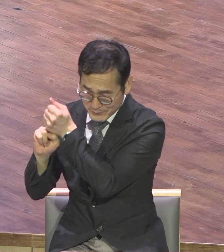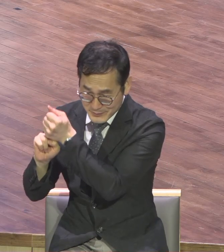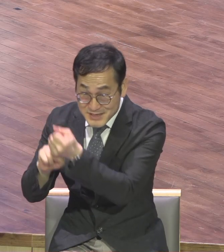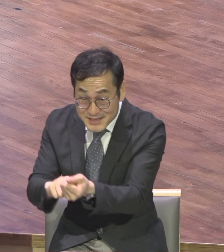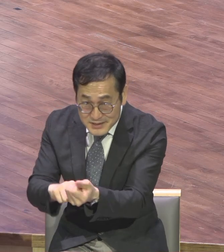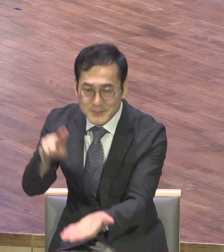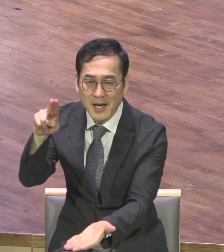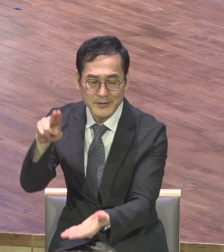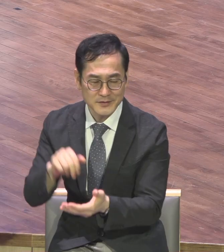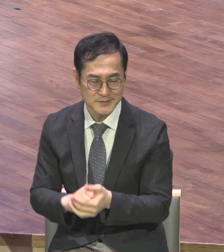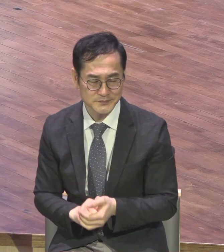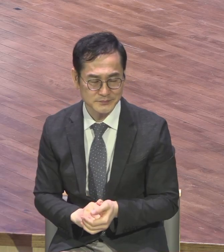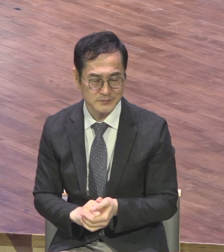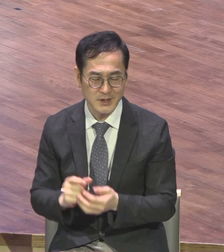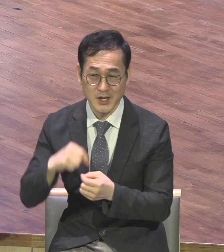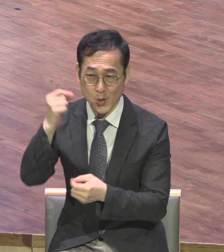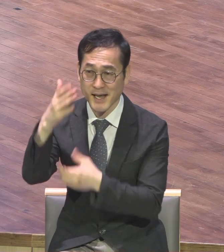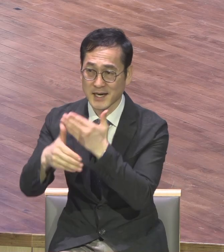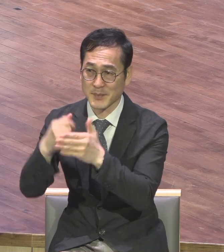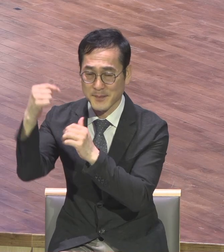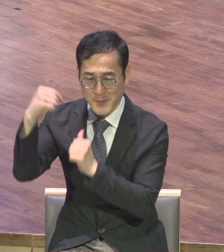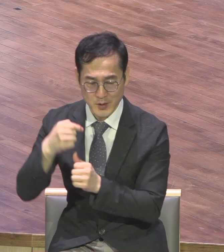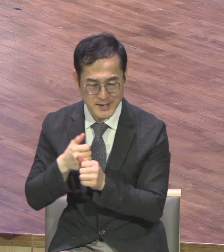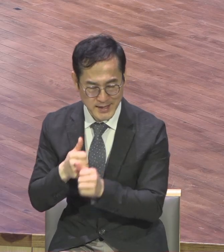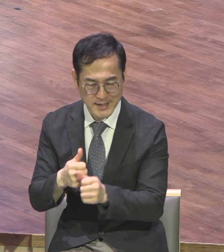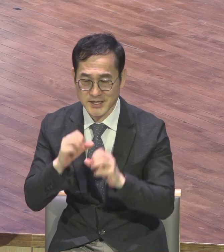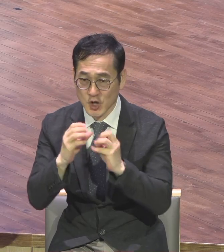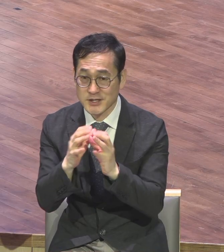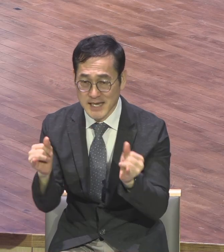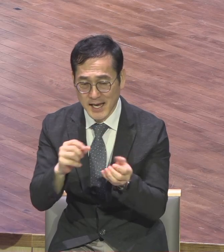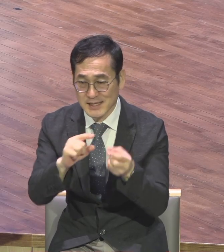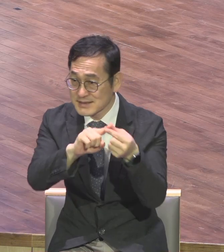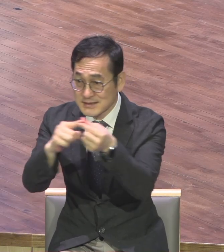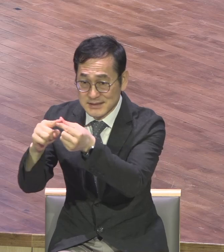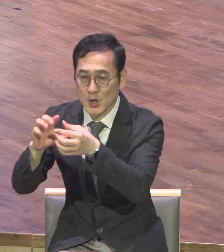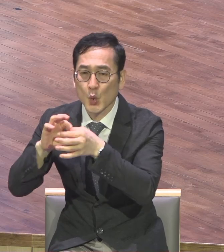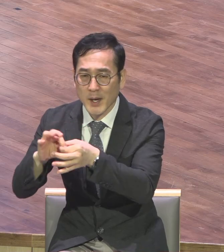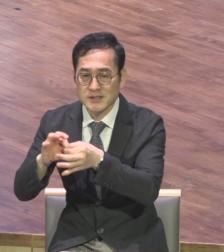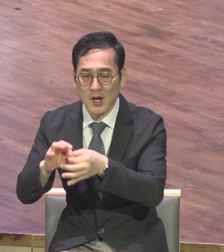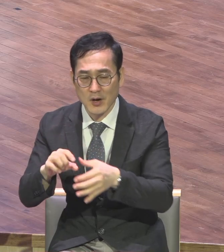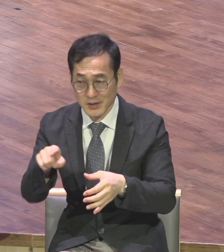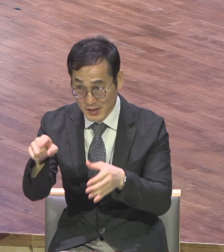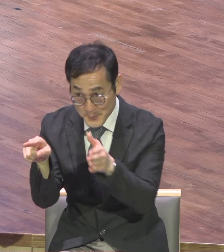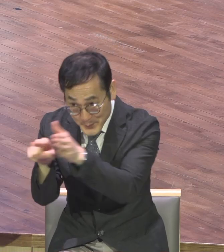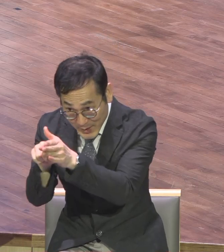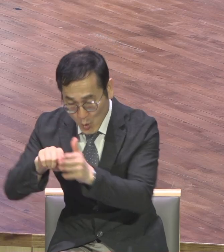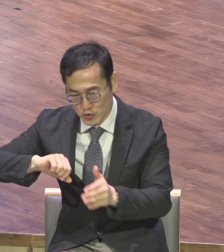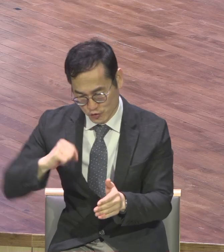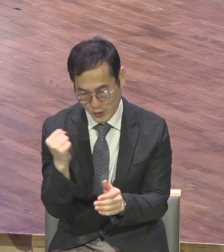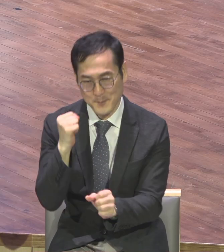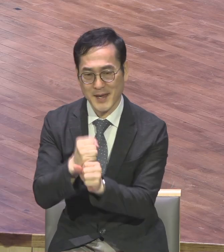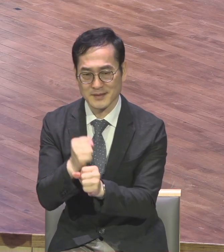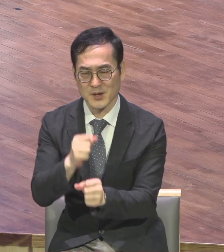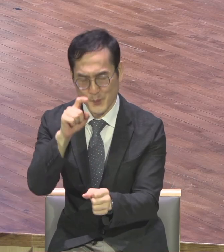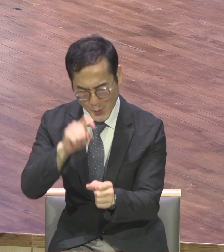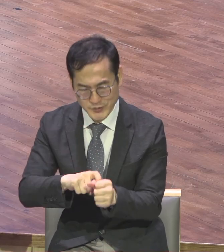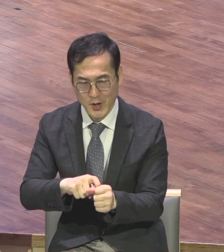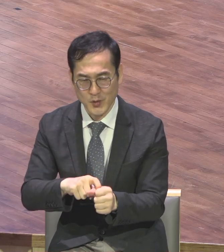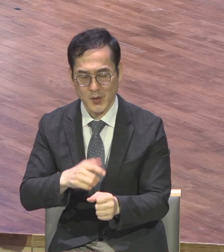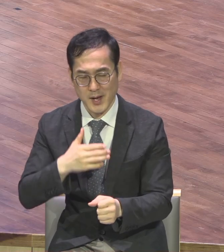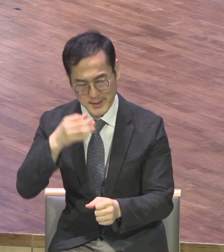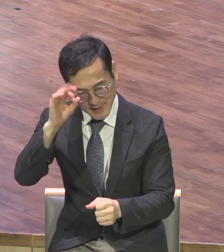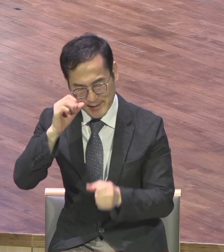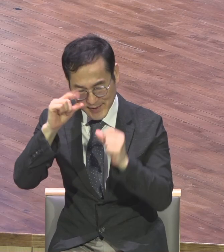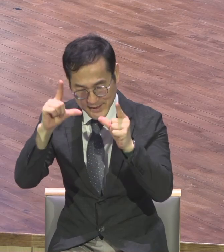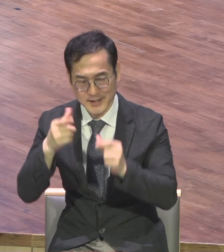되었으며 영원하신 하나님의 명을 따라 선지자의 글로 말미암아 모든 민족이 믿어 순종하게 하시려고 알게 하신 바 그